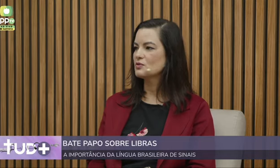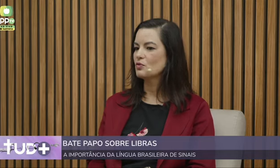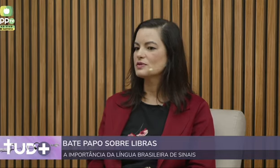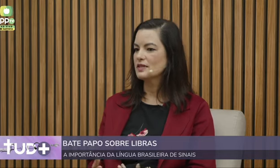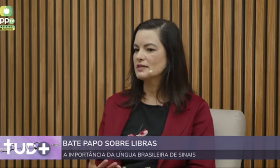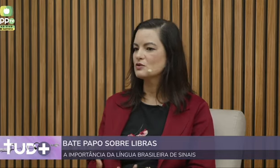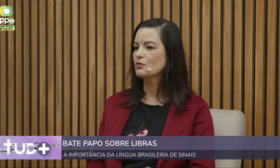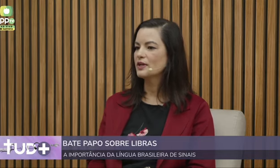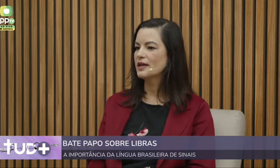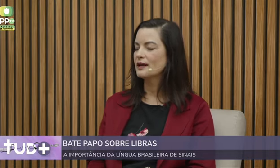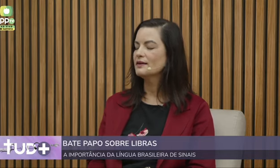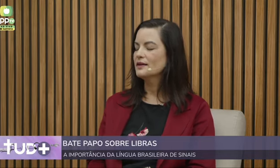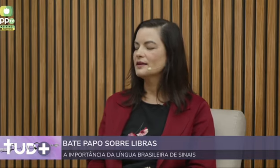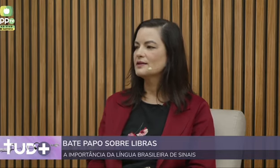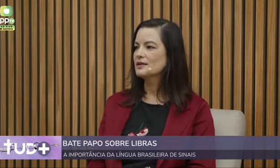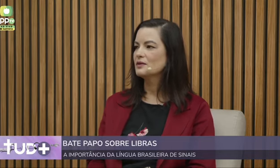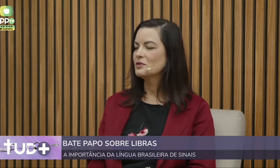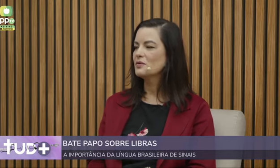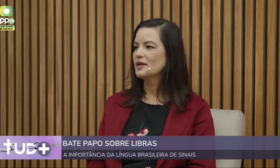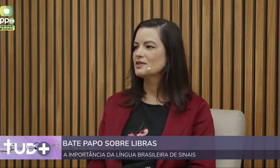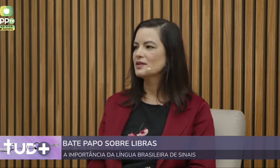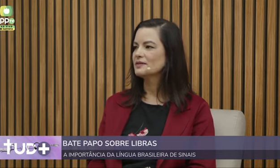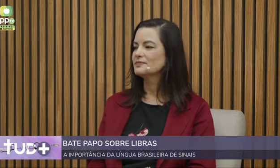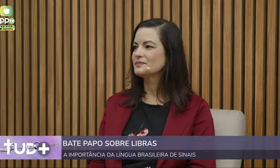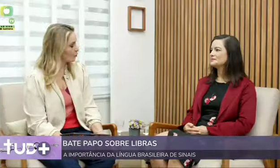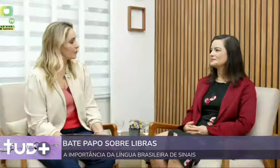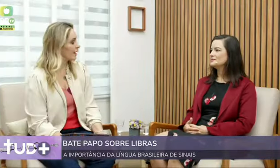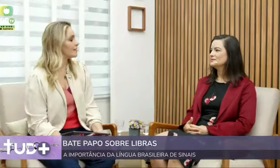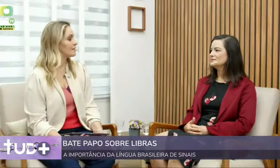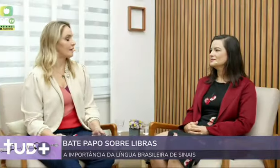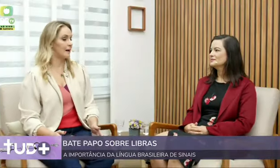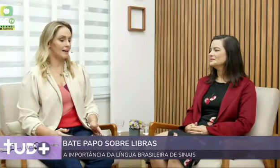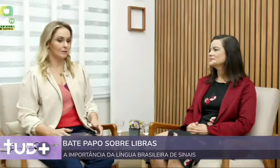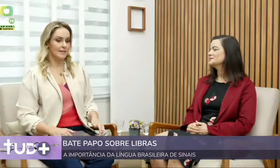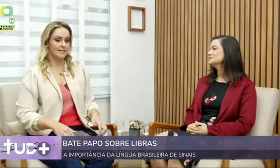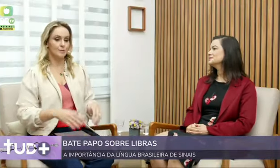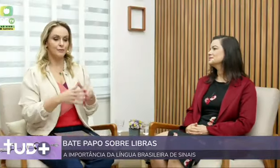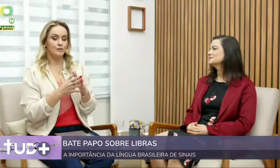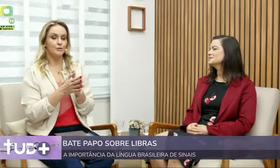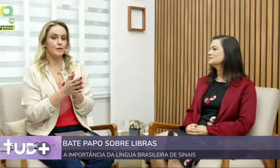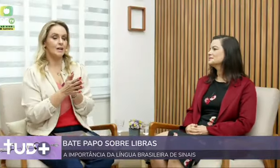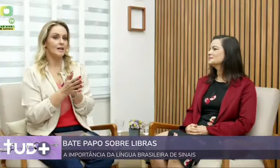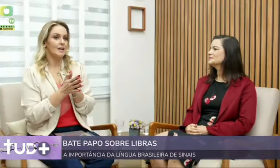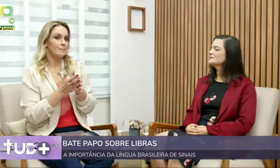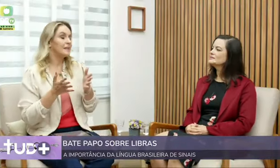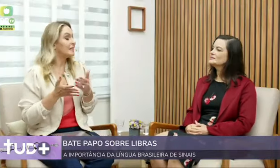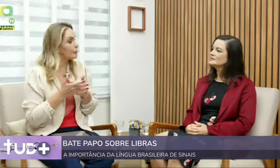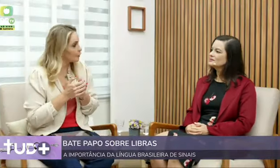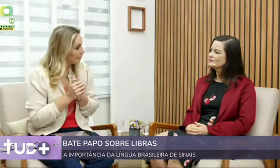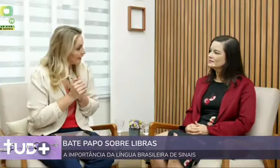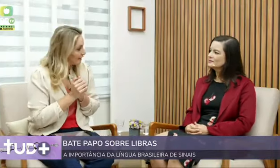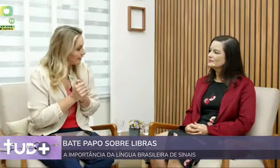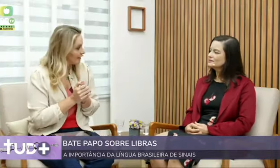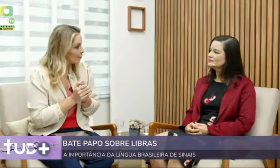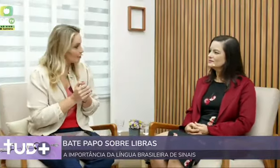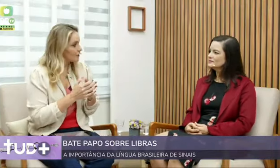gente conseguir se comunicar nessa língua com eles, né? Como que é esse trabalho, né, ser professora bilíngue, né? Como